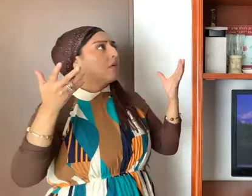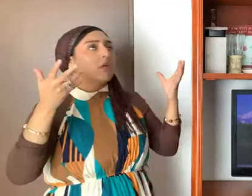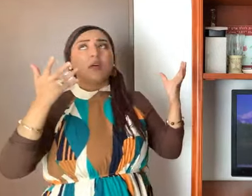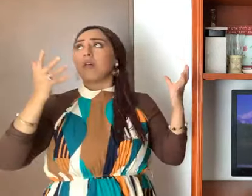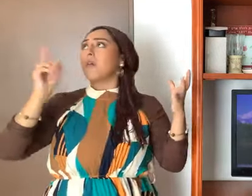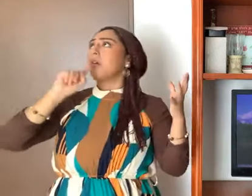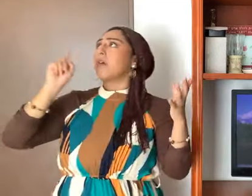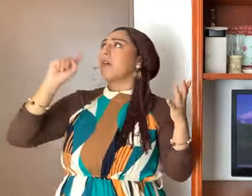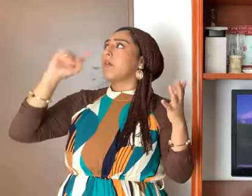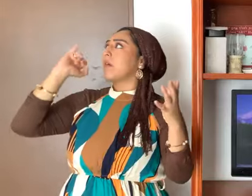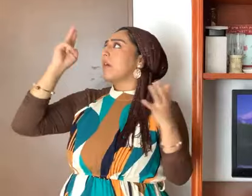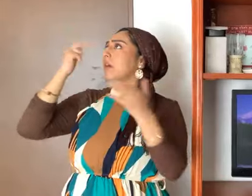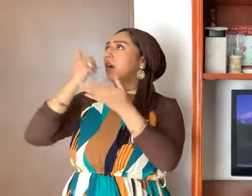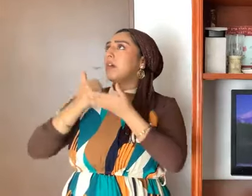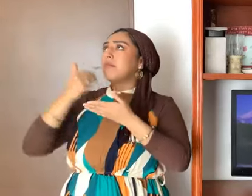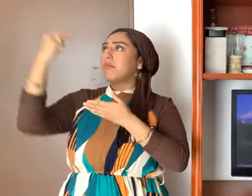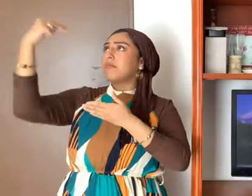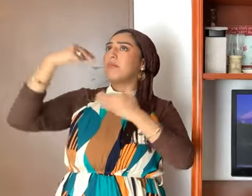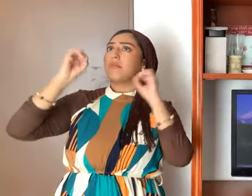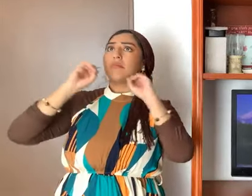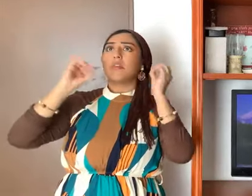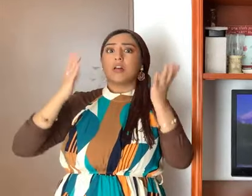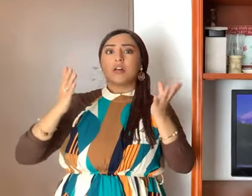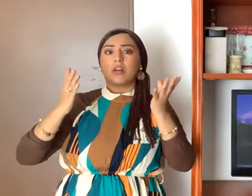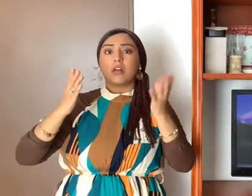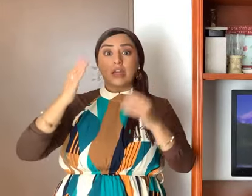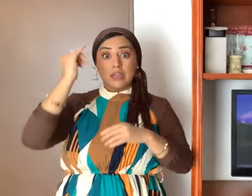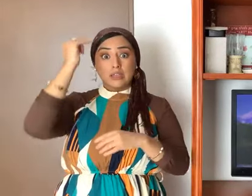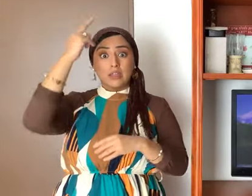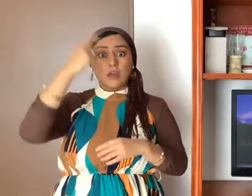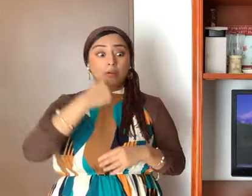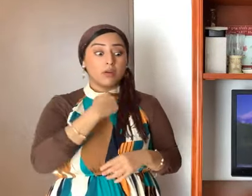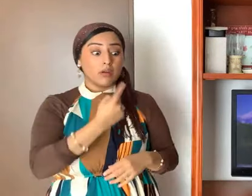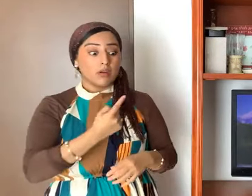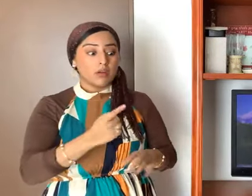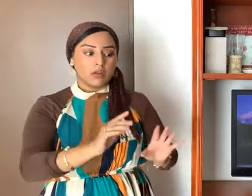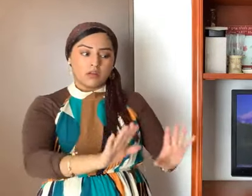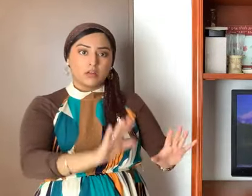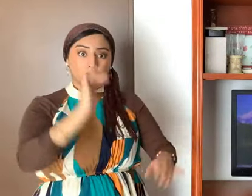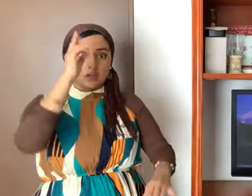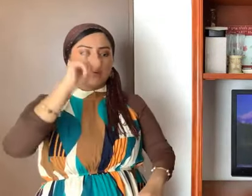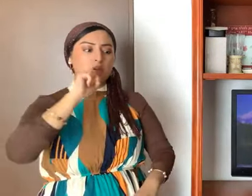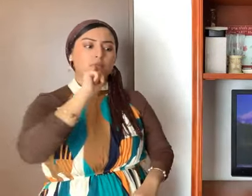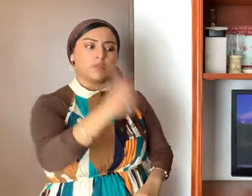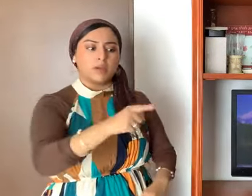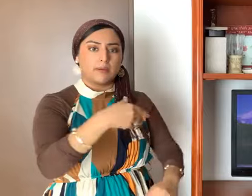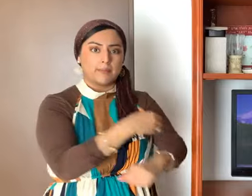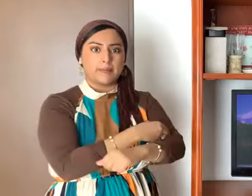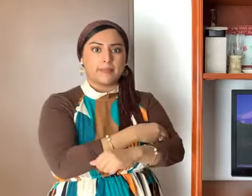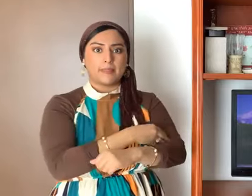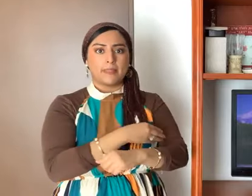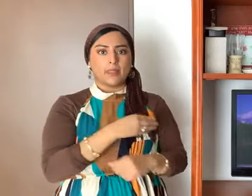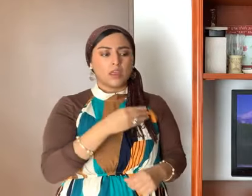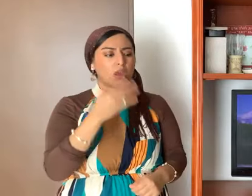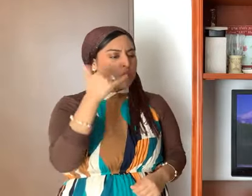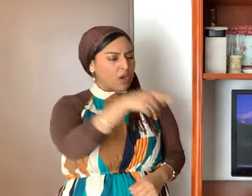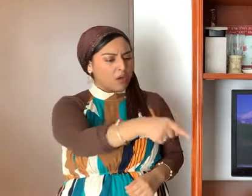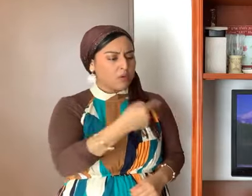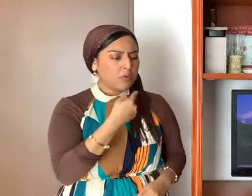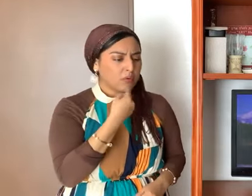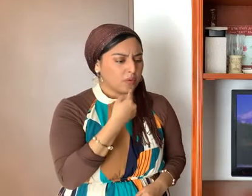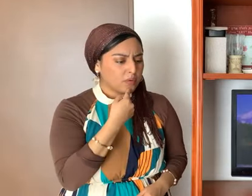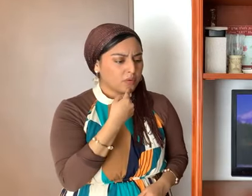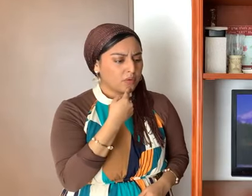como que ya no los toma en cuenta. Y el Eterno responde rápido, con fuerza. ¿Por qué dices, oh Jacob, y hablas